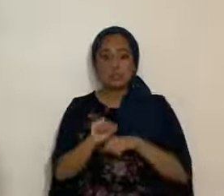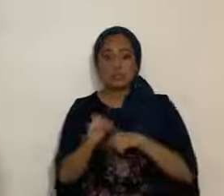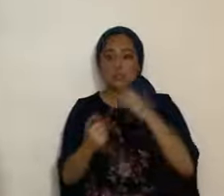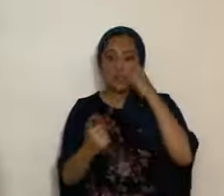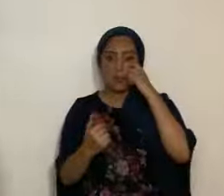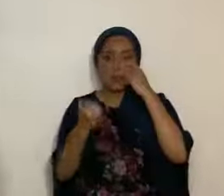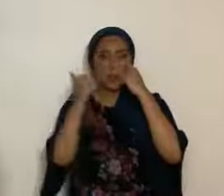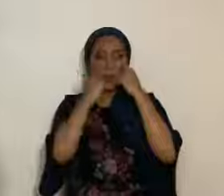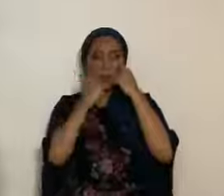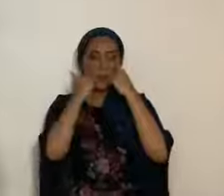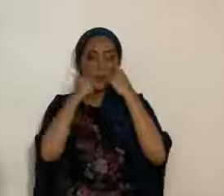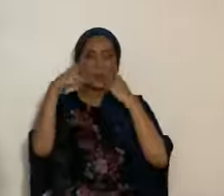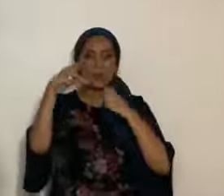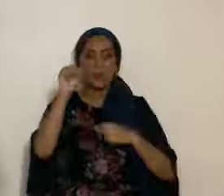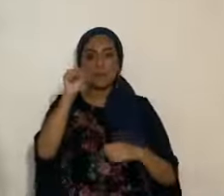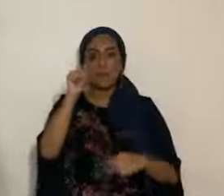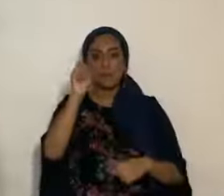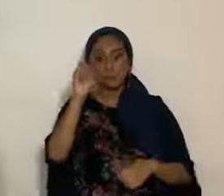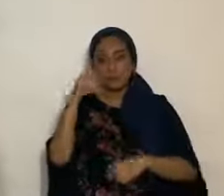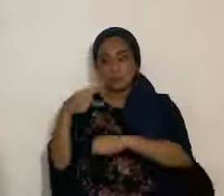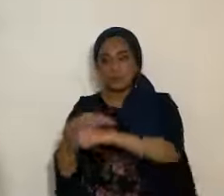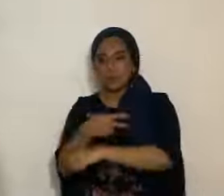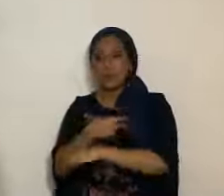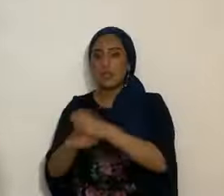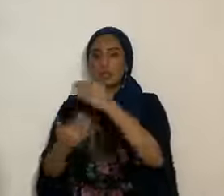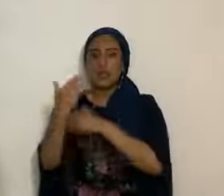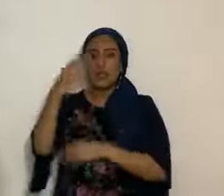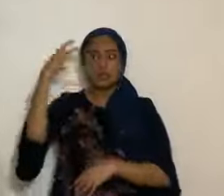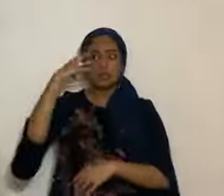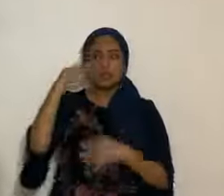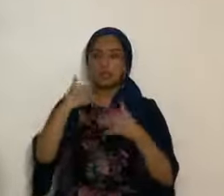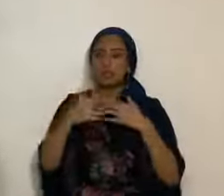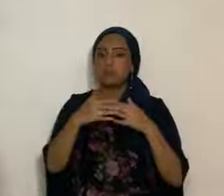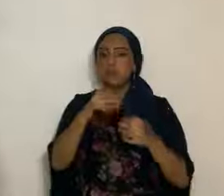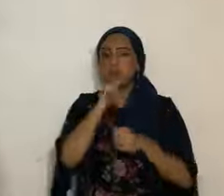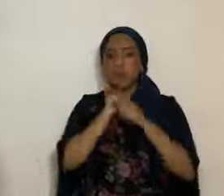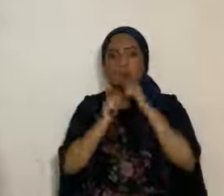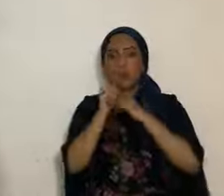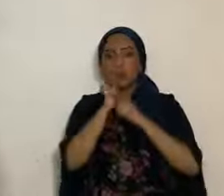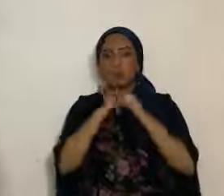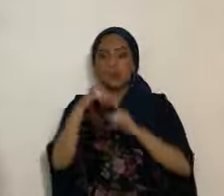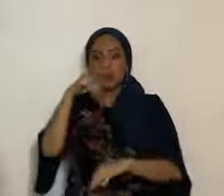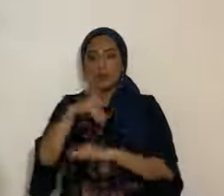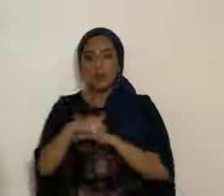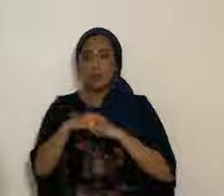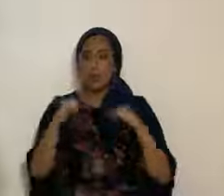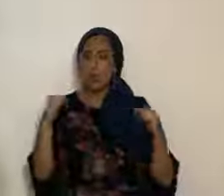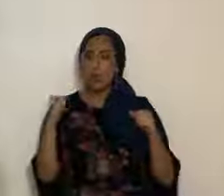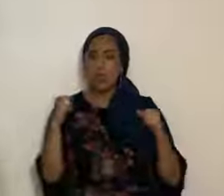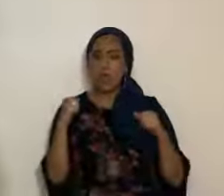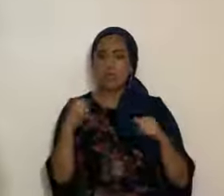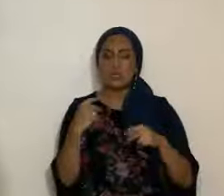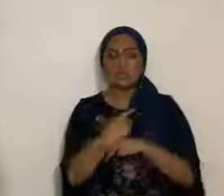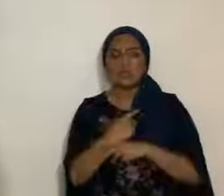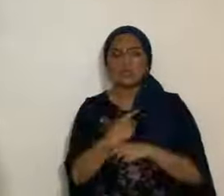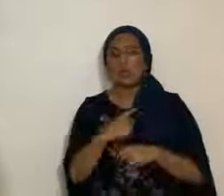día de un pastor. Soportar en el día el calor intenso, en la noche el frío. Todos los